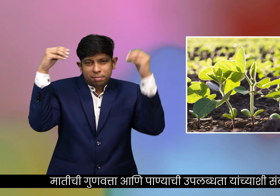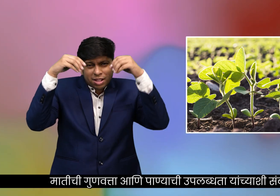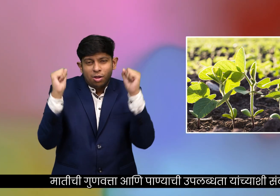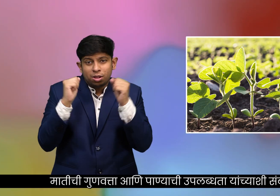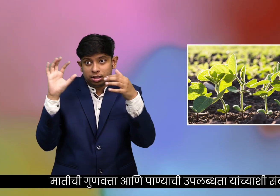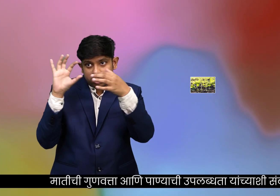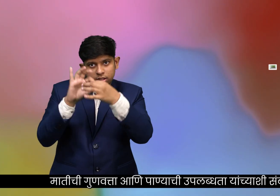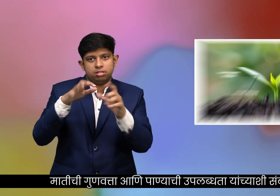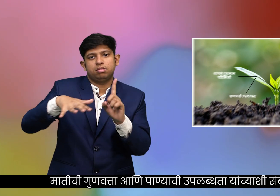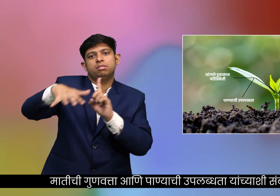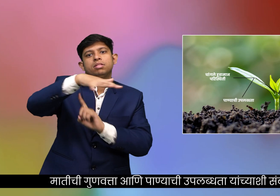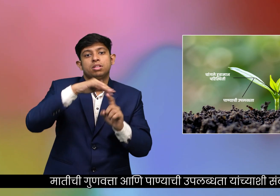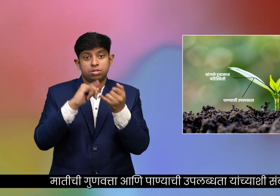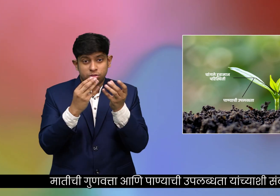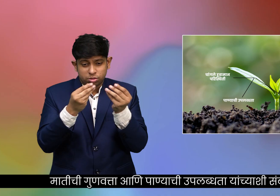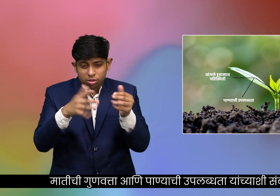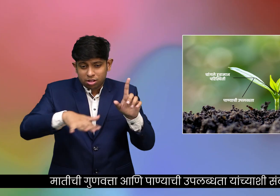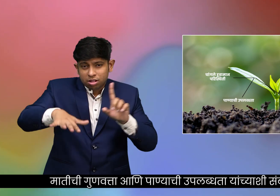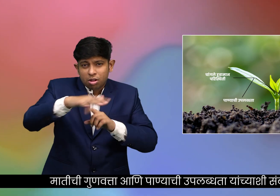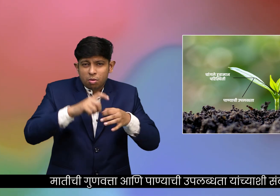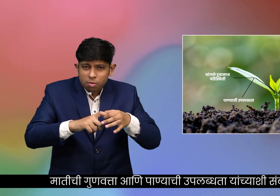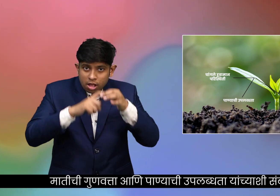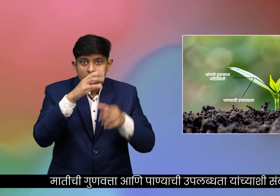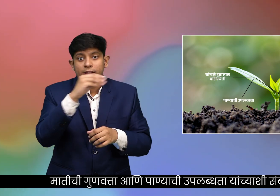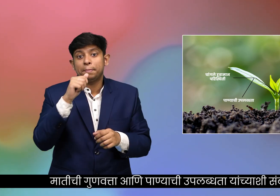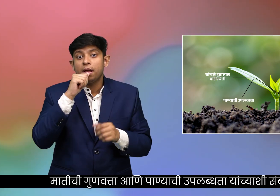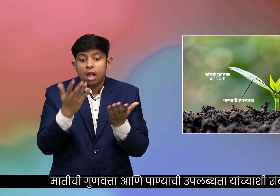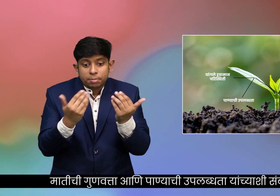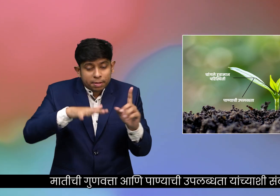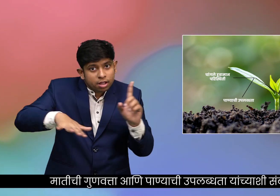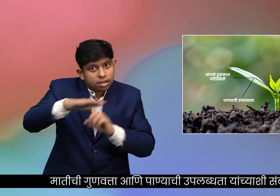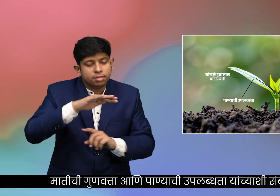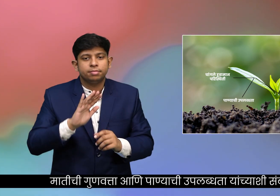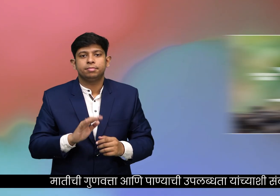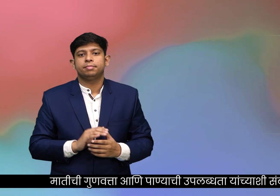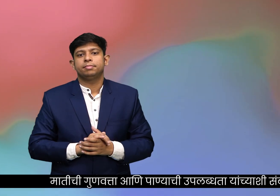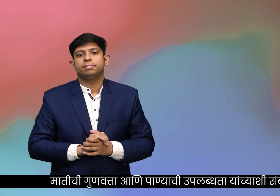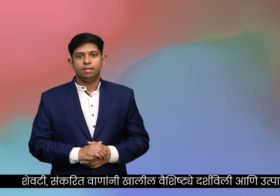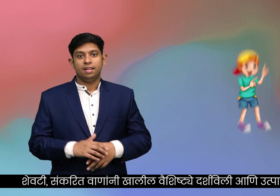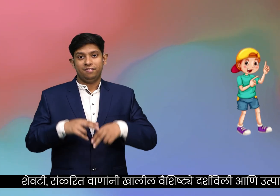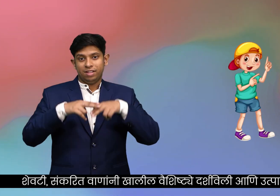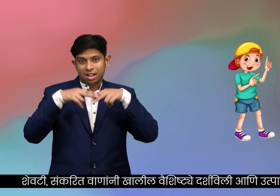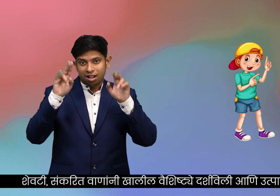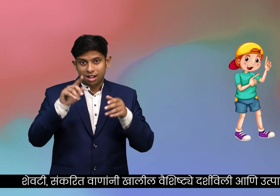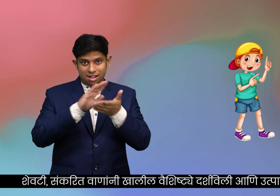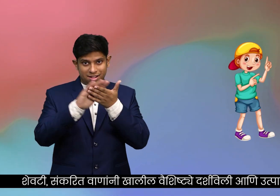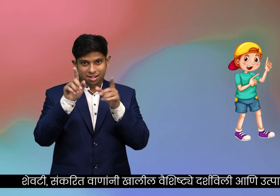मातीची गुणवत्ता आणि पाण्याची उपलब्धता यांच्याशी संबंधित असावे. शेवटी,